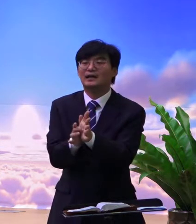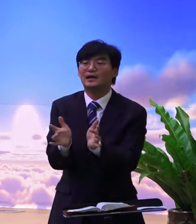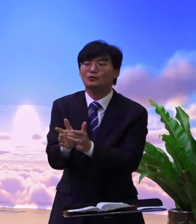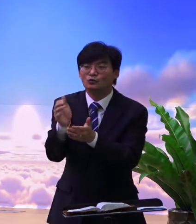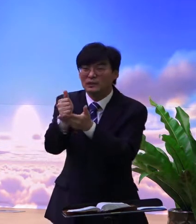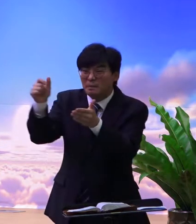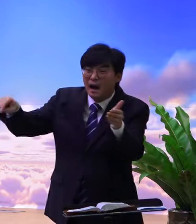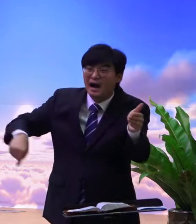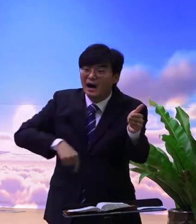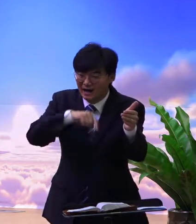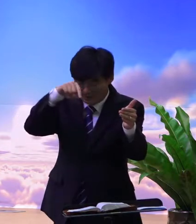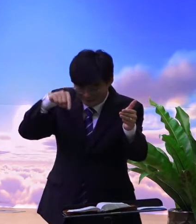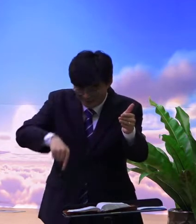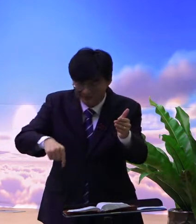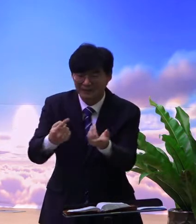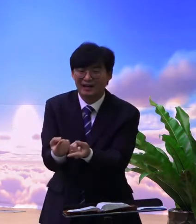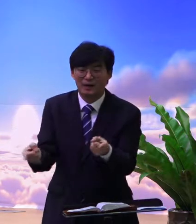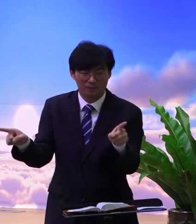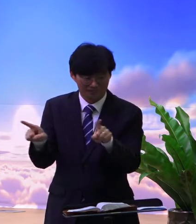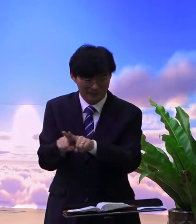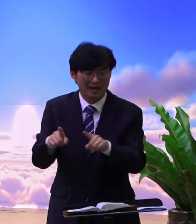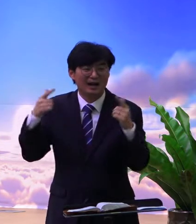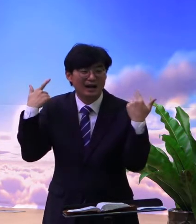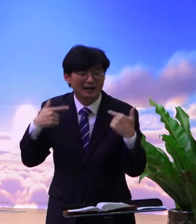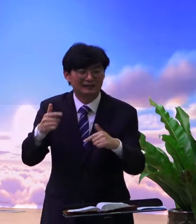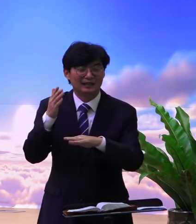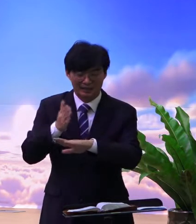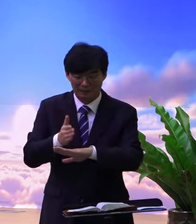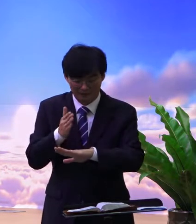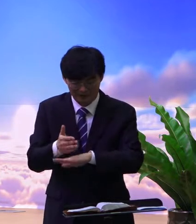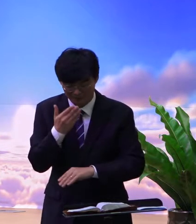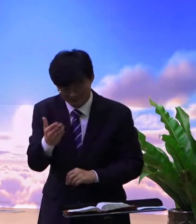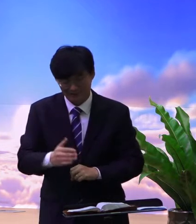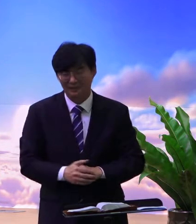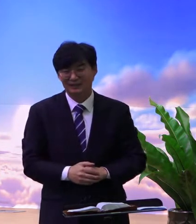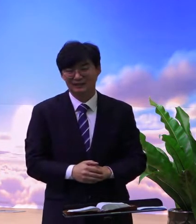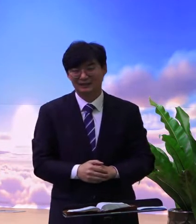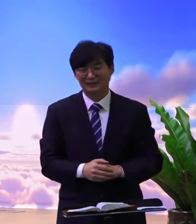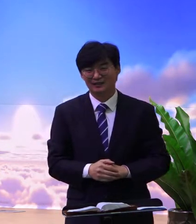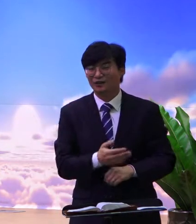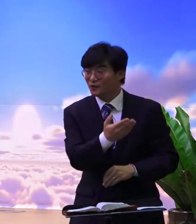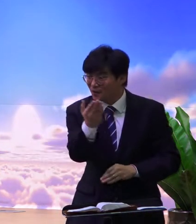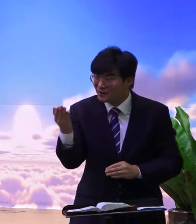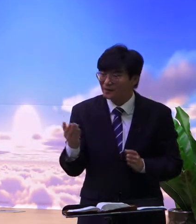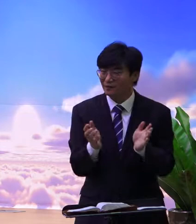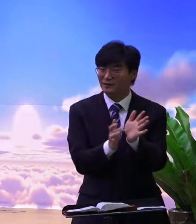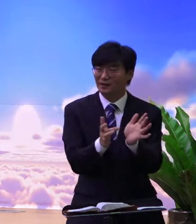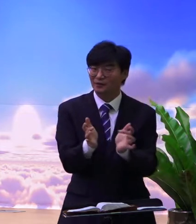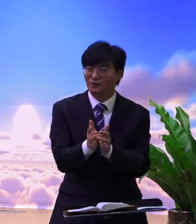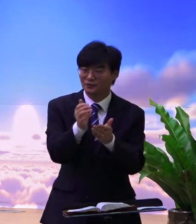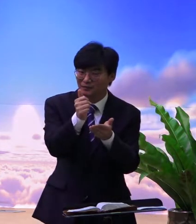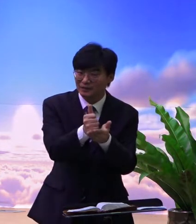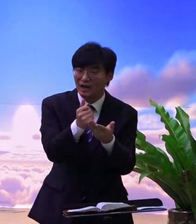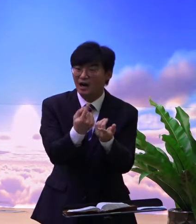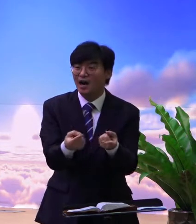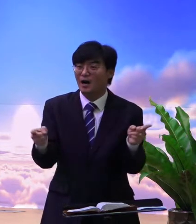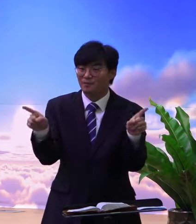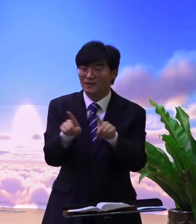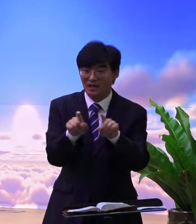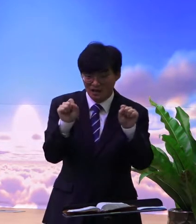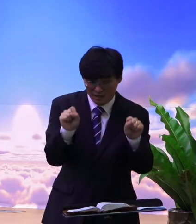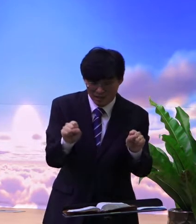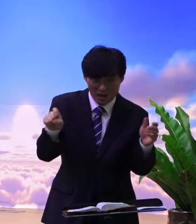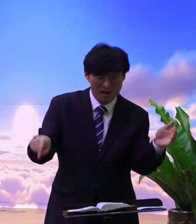바울이 고로새 교인들에게 이렇게 권면했습니다. 너희가 그리스도 예수 안에서 한 몸으로 부르심을